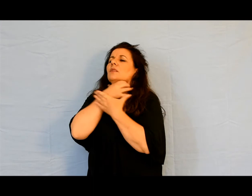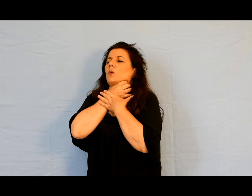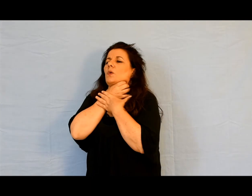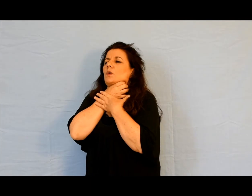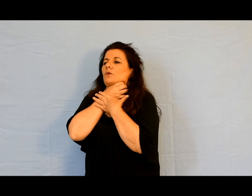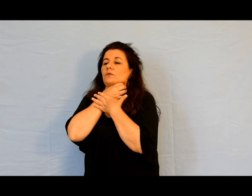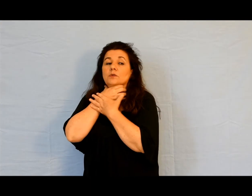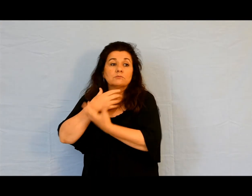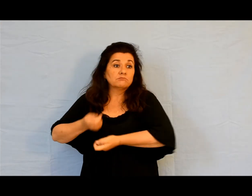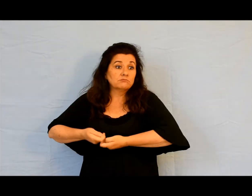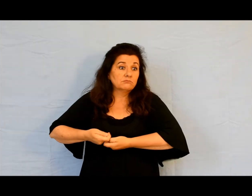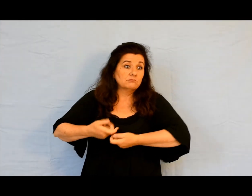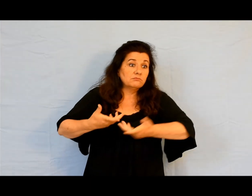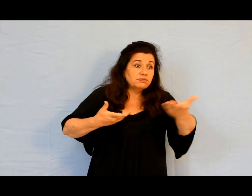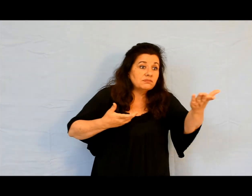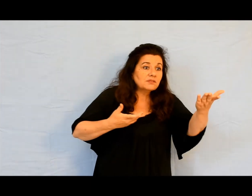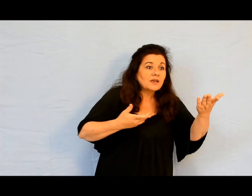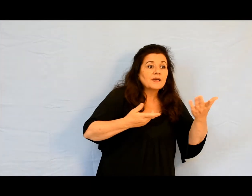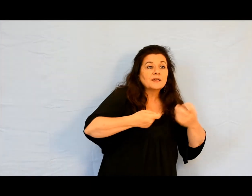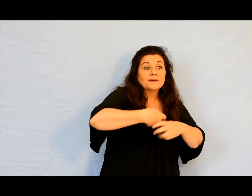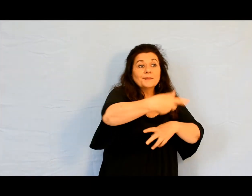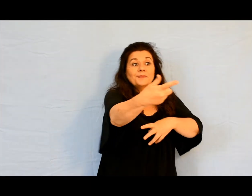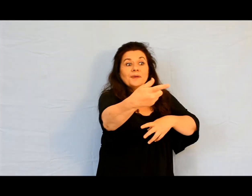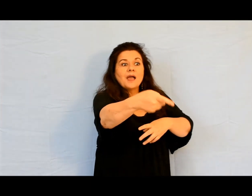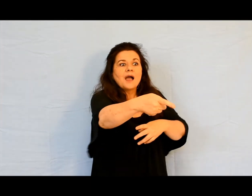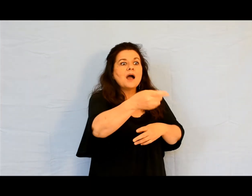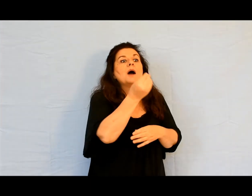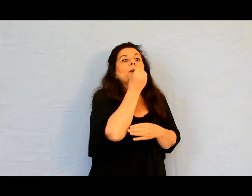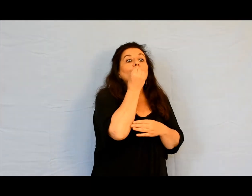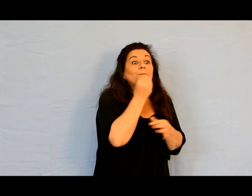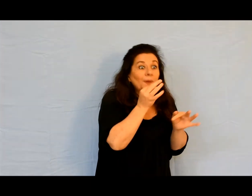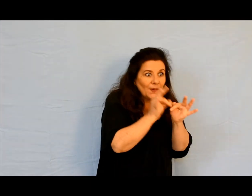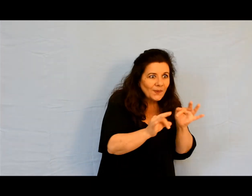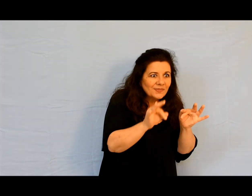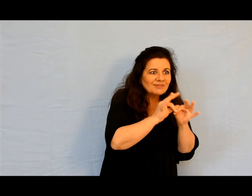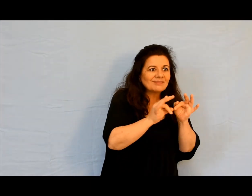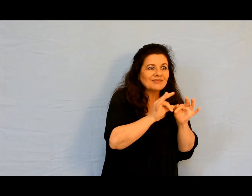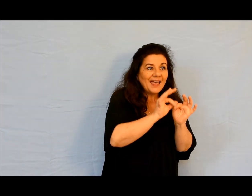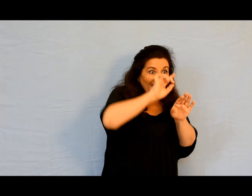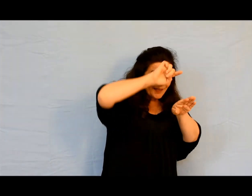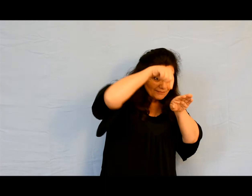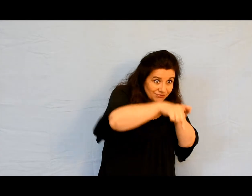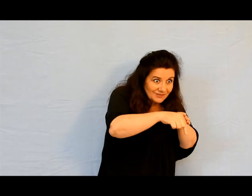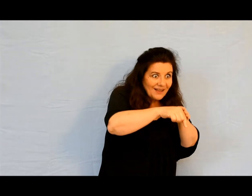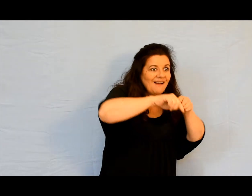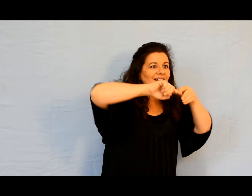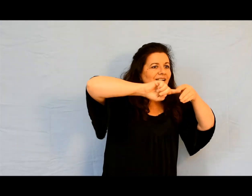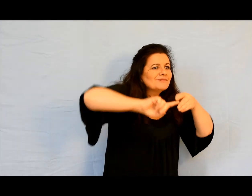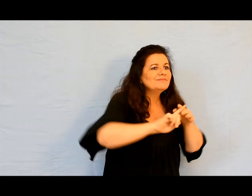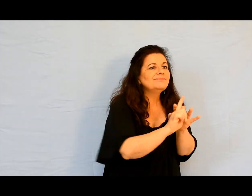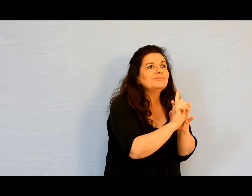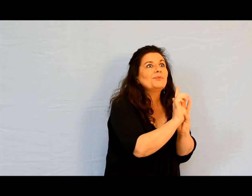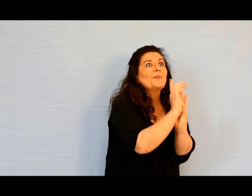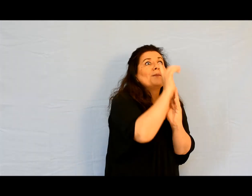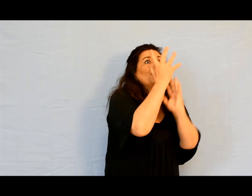D'autres sont tombés dans la bonne terre, et ils ont donné du fruit à raison de 100, ou